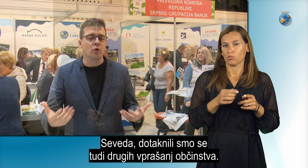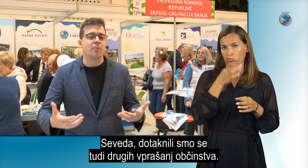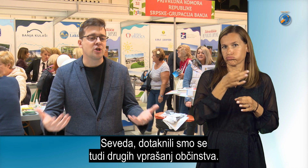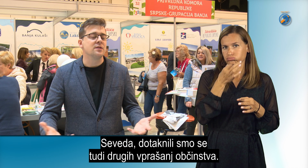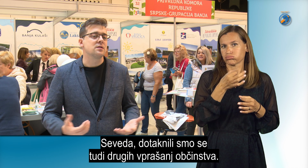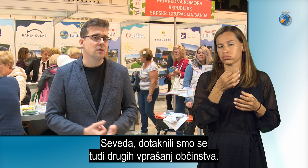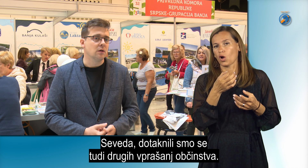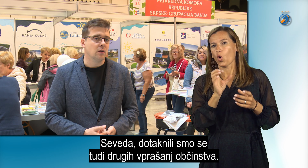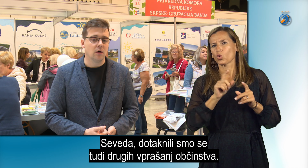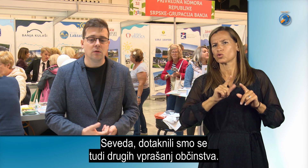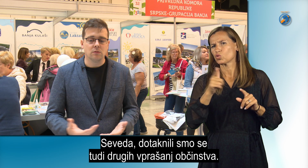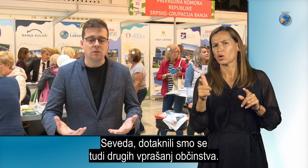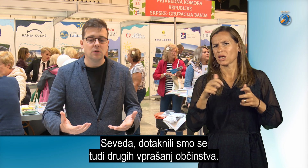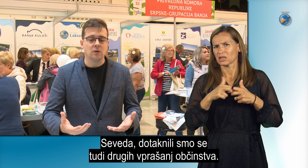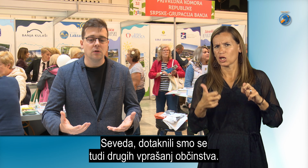tudi drugih vprašanj